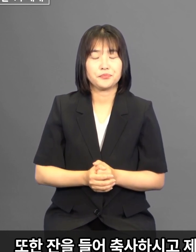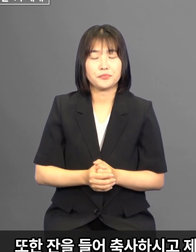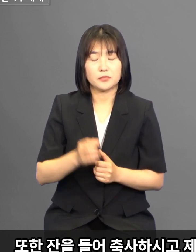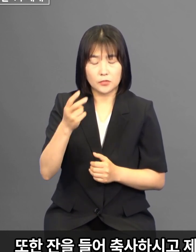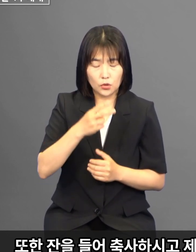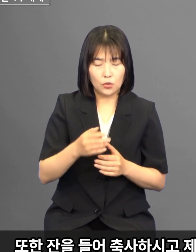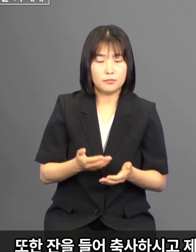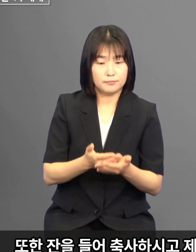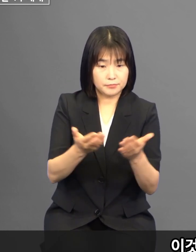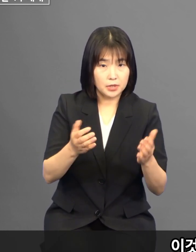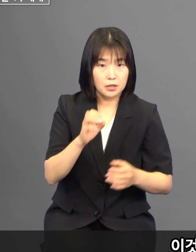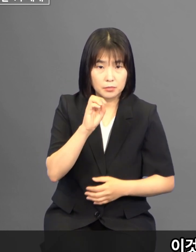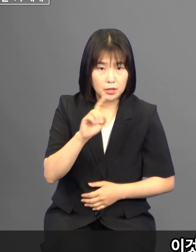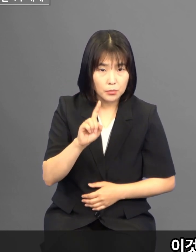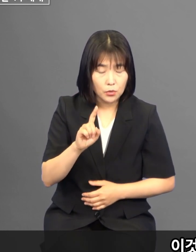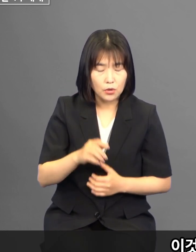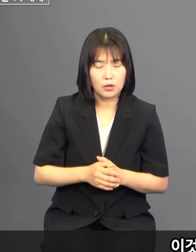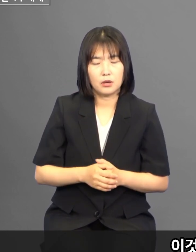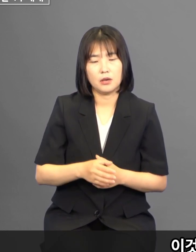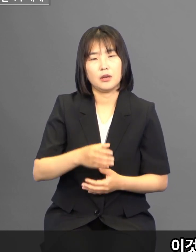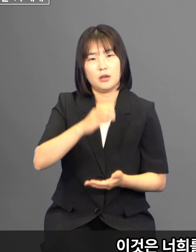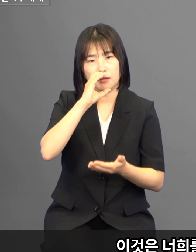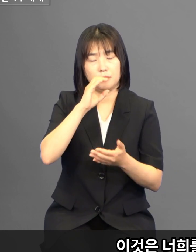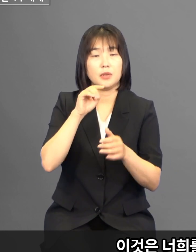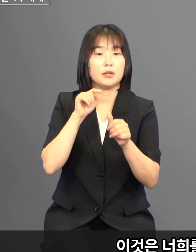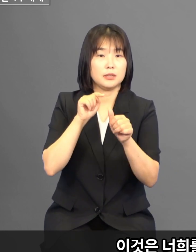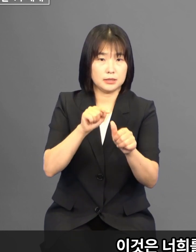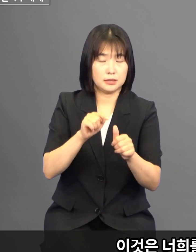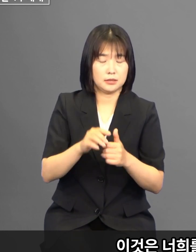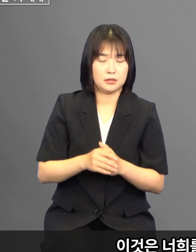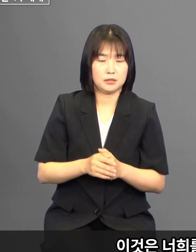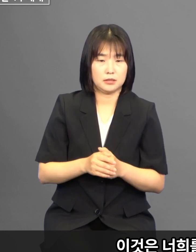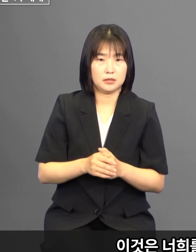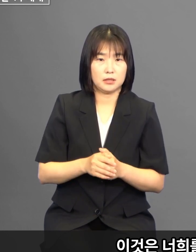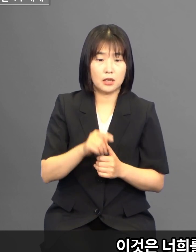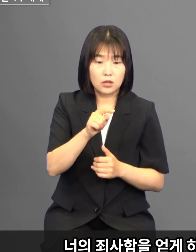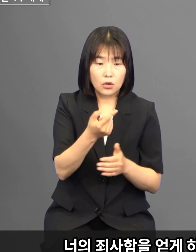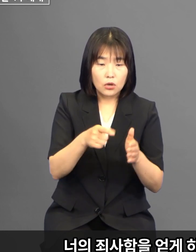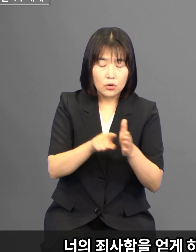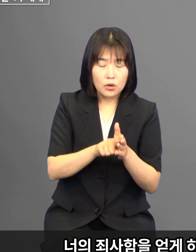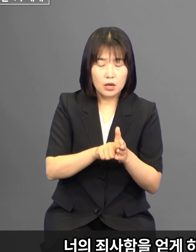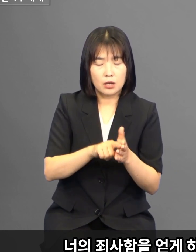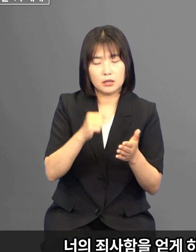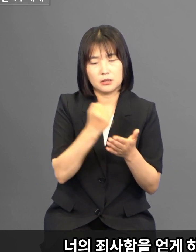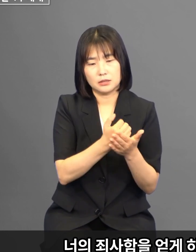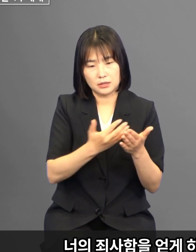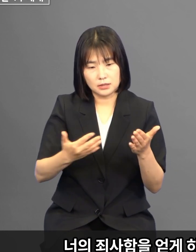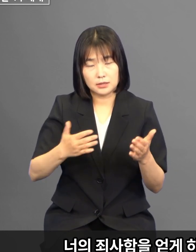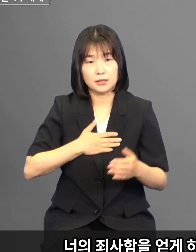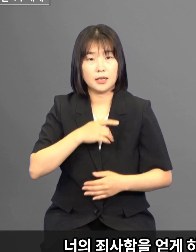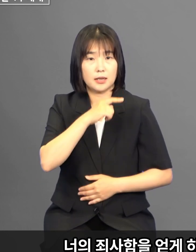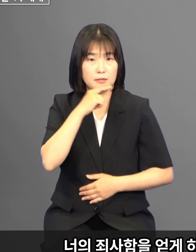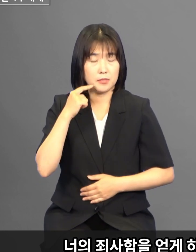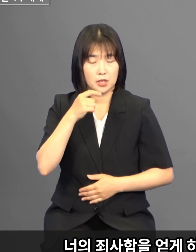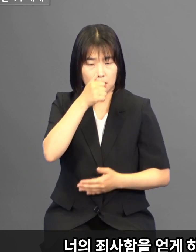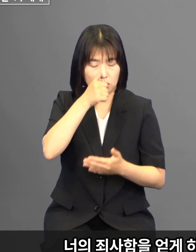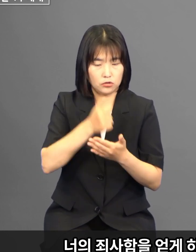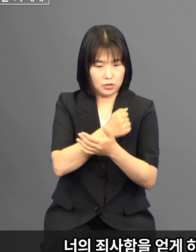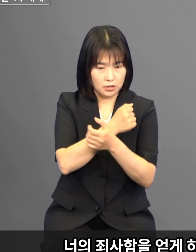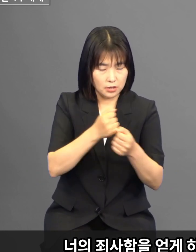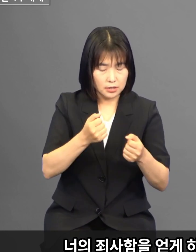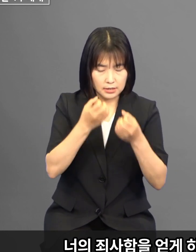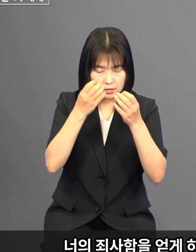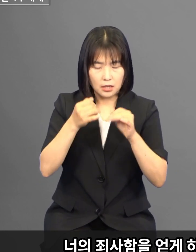나눠주시면서 말씀하셨습니다. 이것을 받아 마셔라. 이것은 너희를 위하여 흘리는 나의 피, 너희의 죄 사함을 얻게 하는 새 언약의